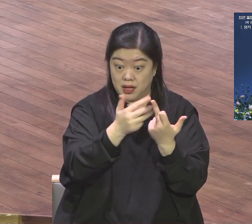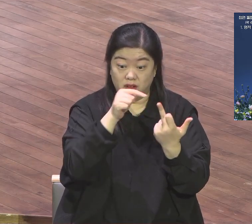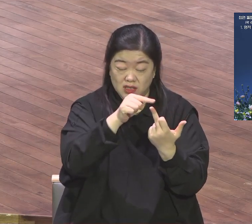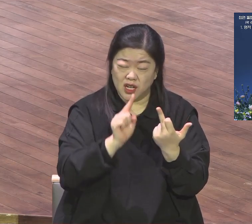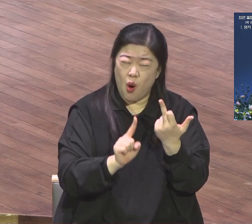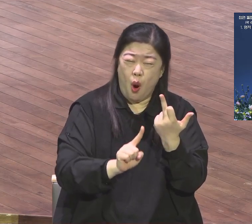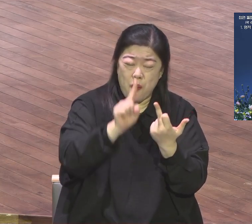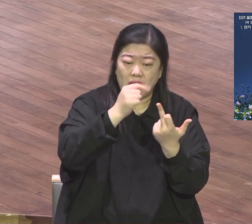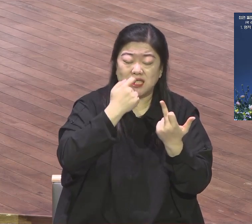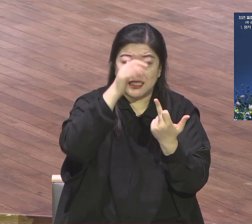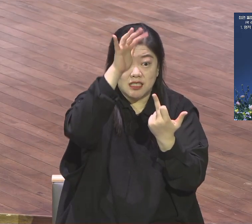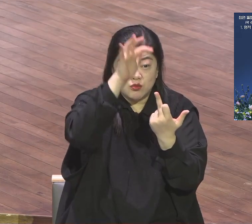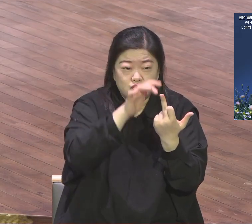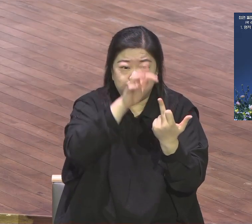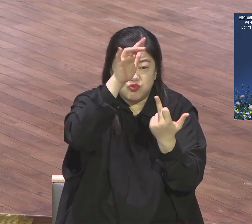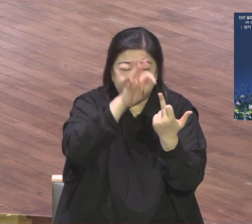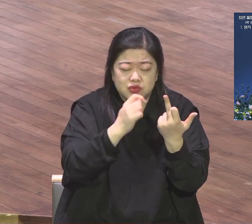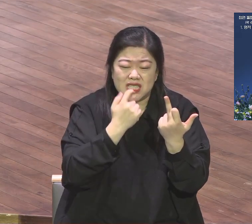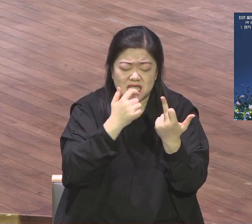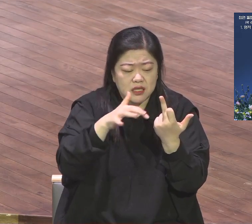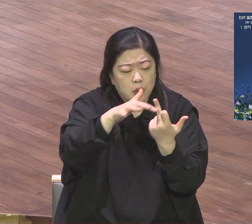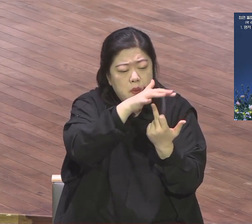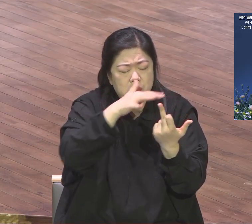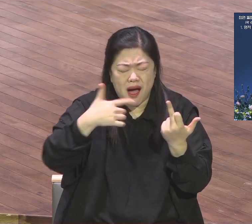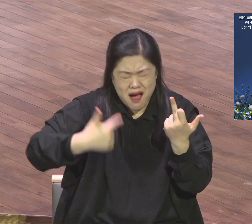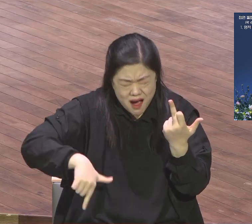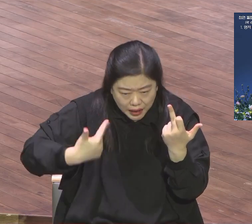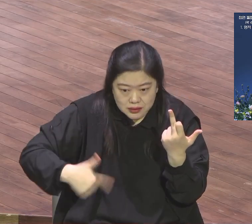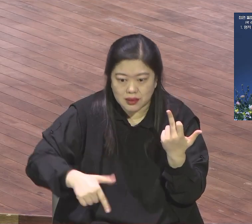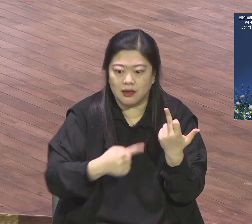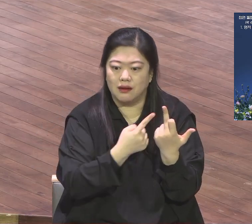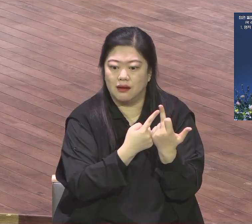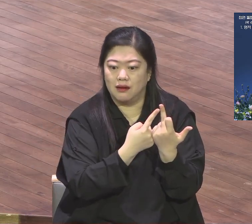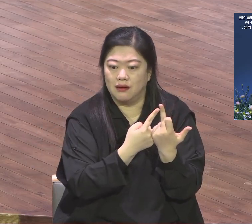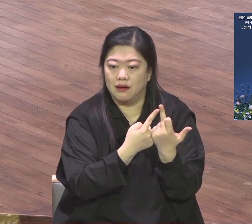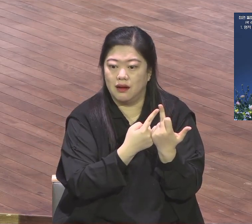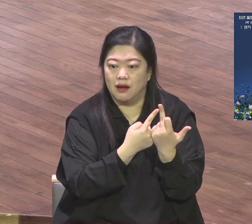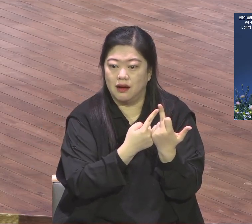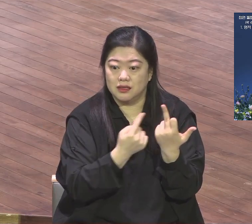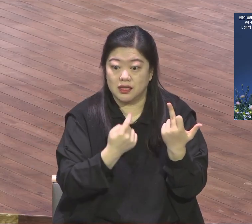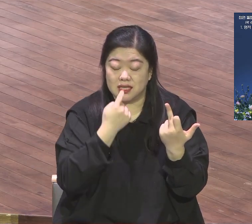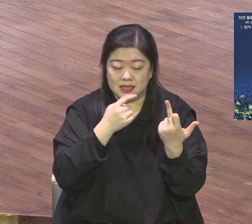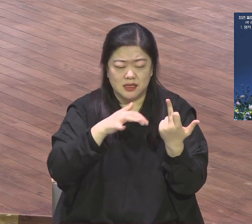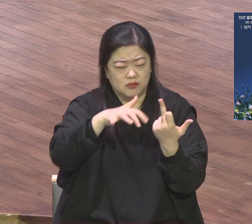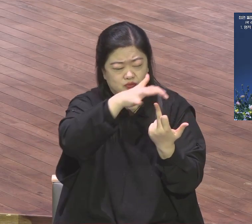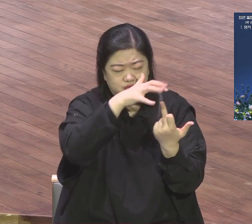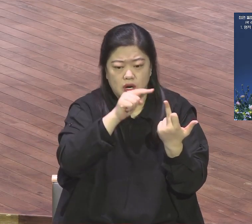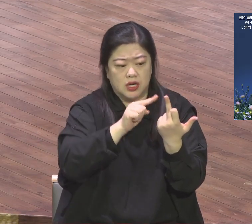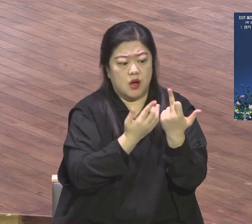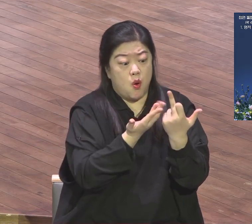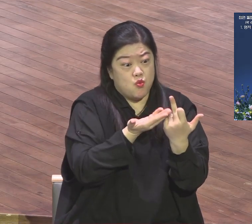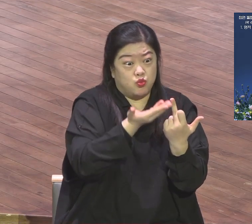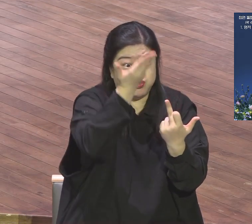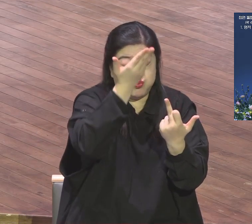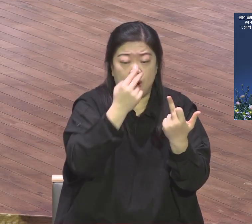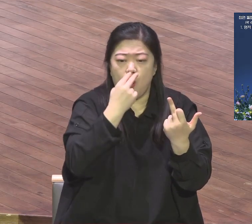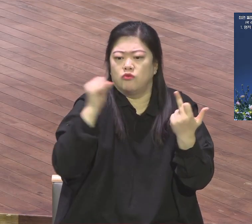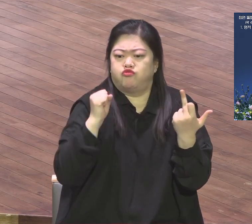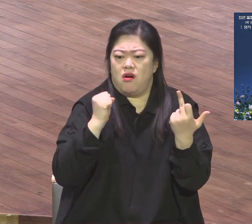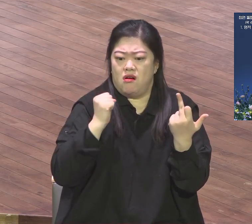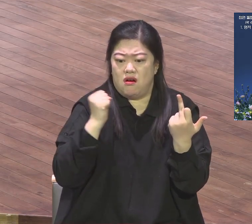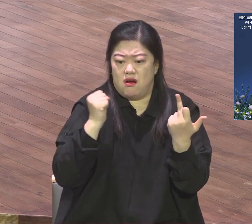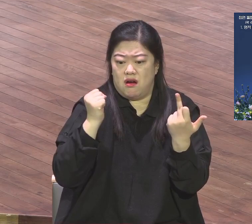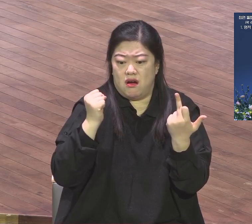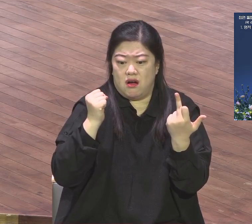눈이 쌓여 있어서 이 만년설로 늘 눈이 쌓여 있어요. 그래서 이 헬몬산으로부터 차가운 이 바람이